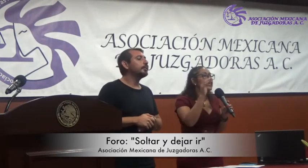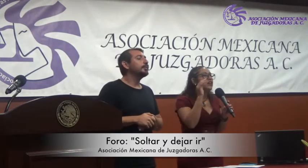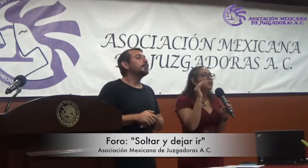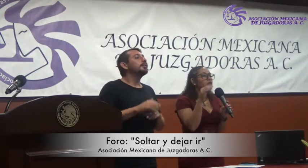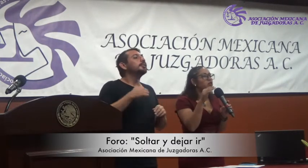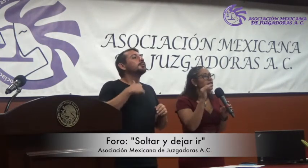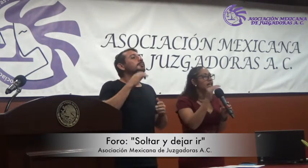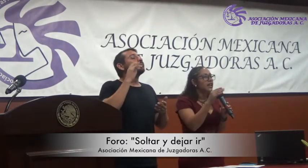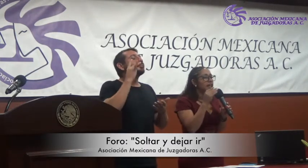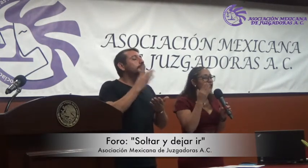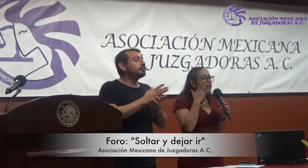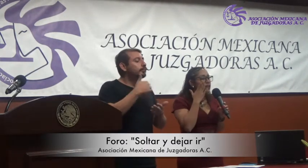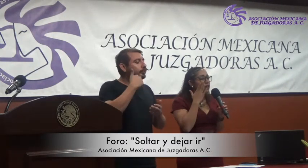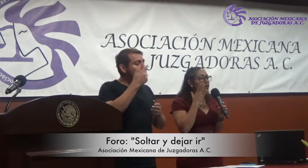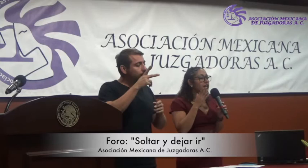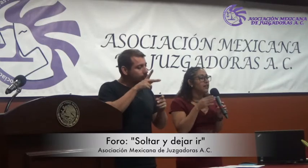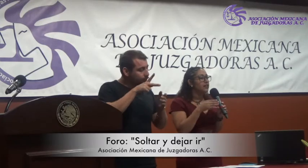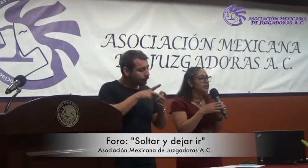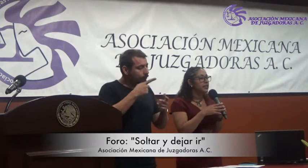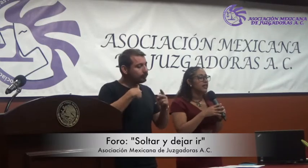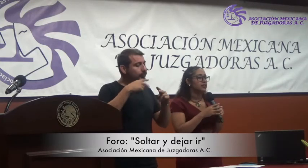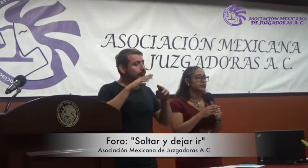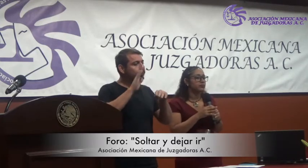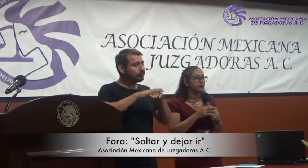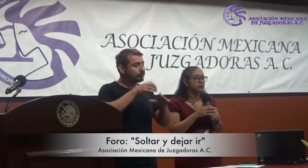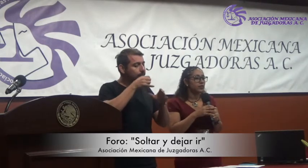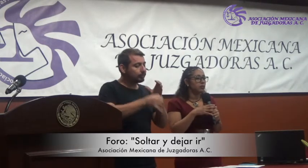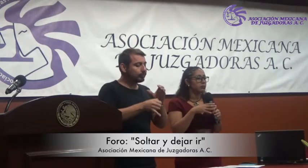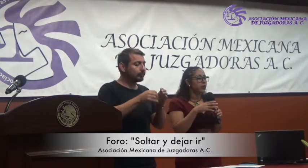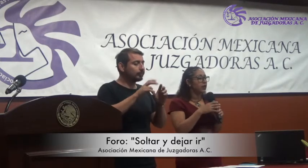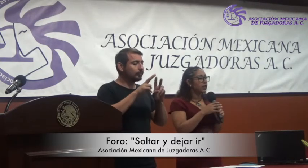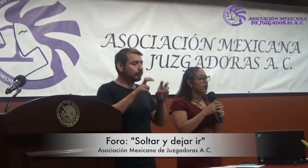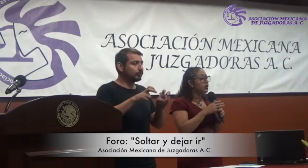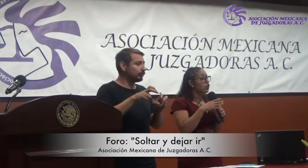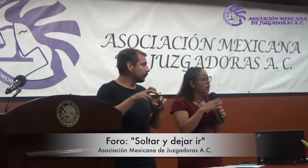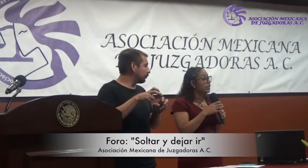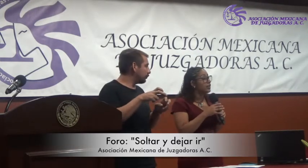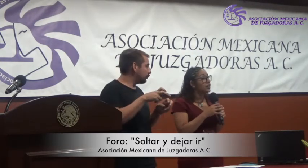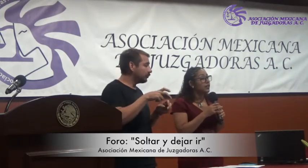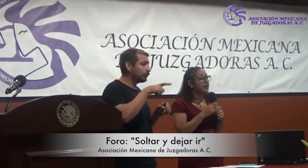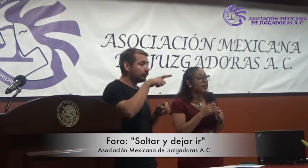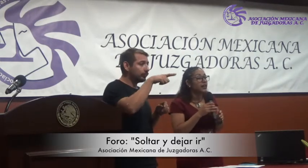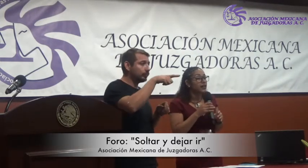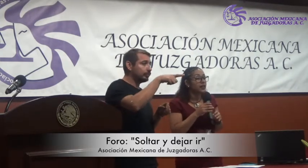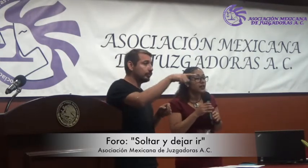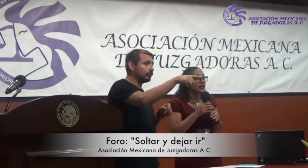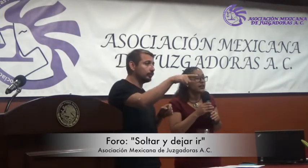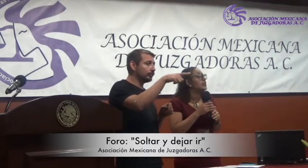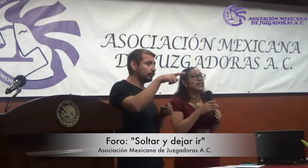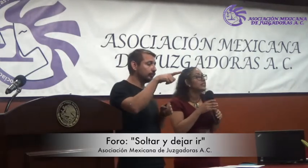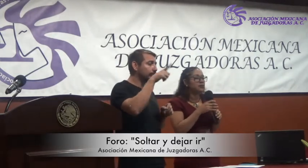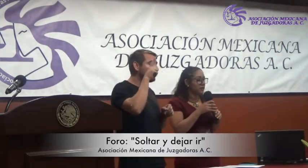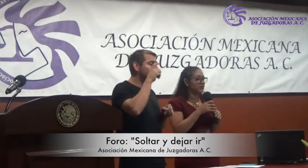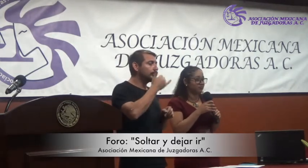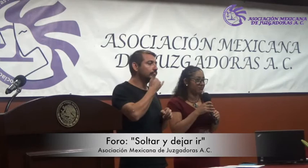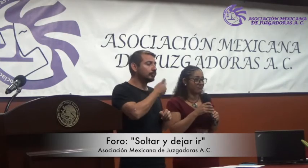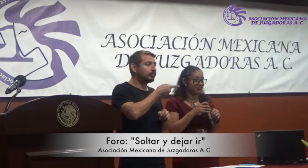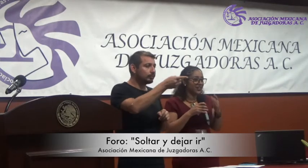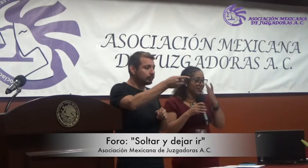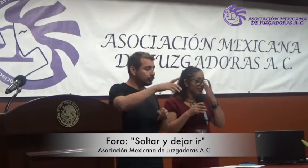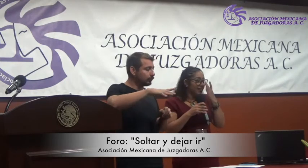Nada más quiero profundizar en algo que decía por acá Corina, que Leslie,